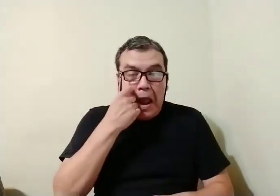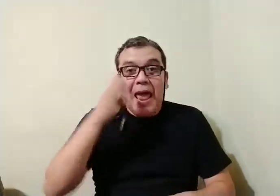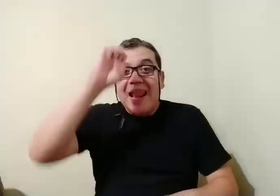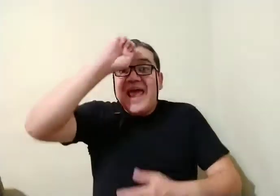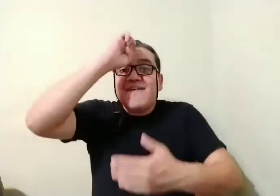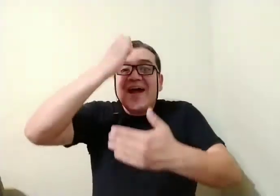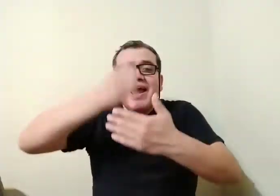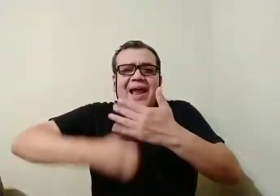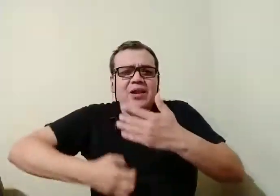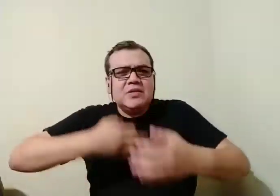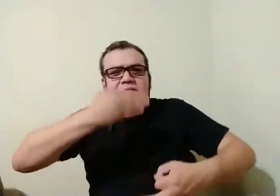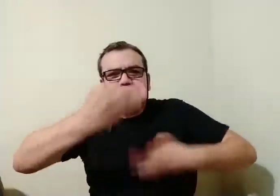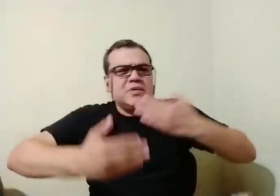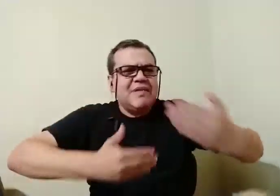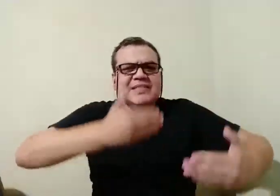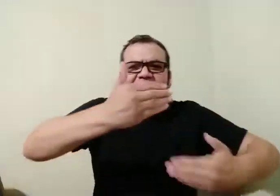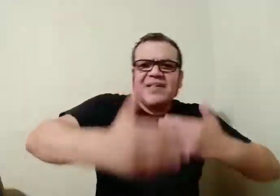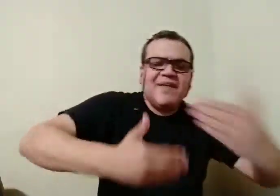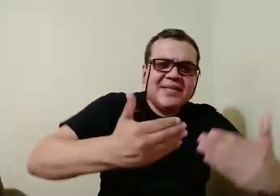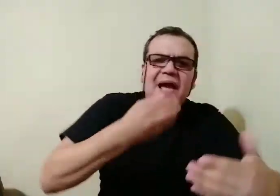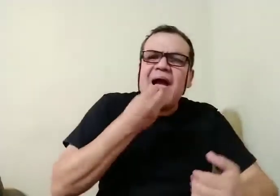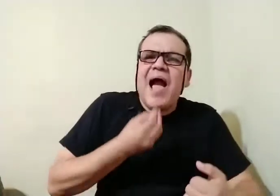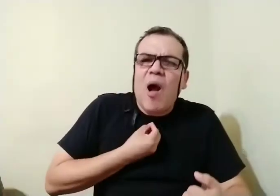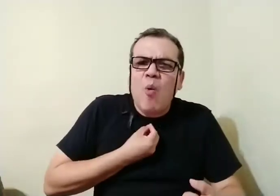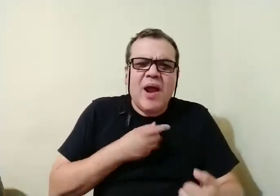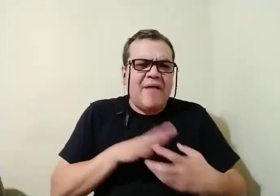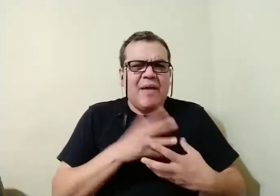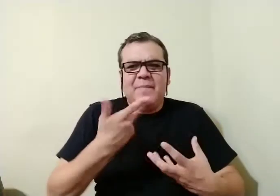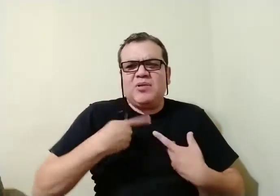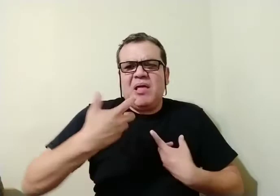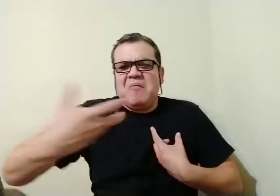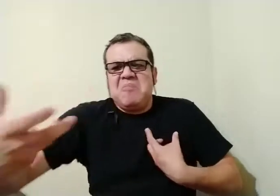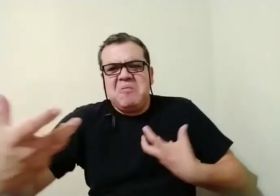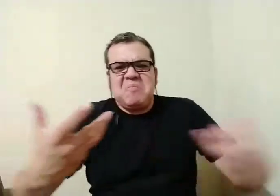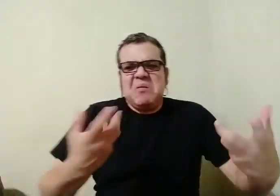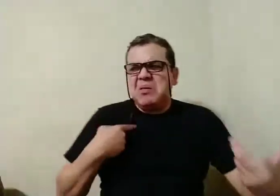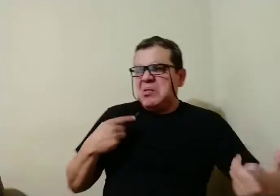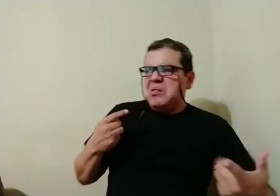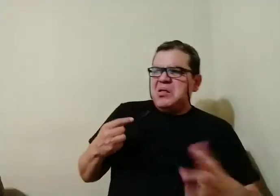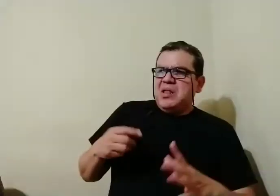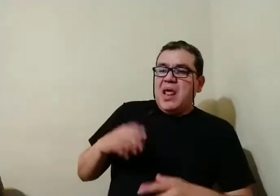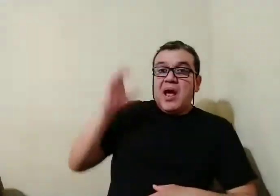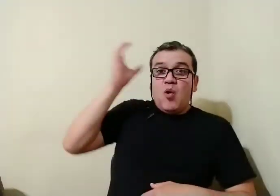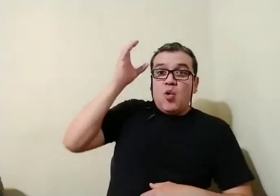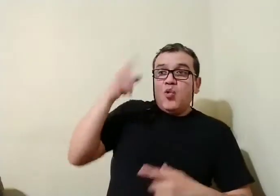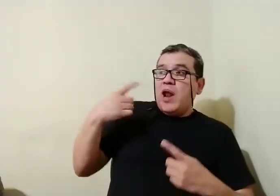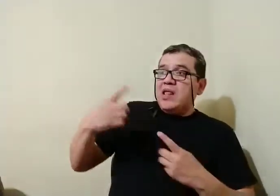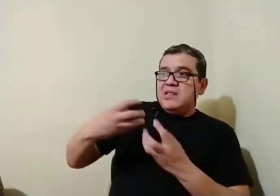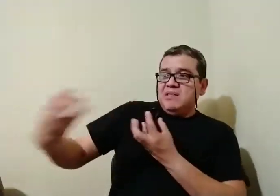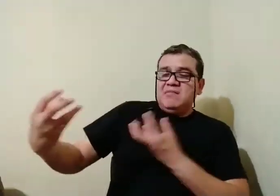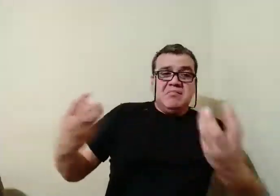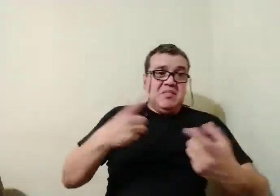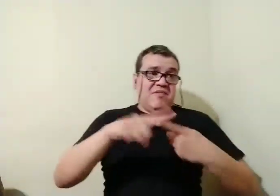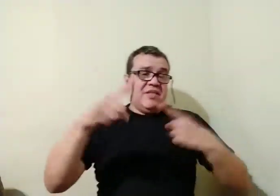Transforma hábitos arraigados y enseña a toda la humanidad la gracia y la verdad de Cristo.